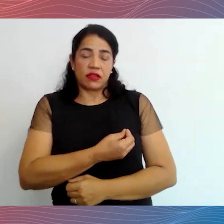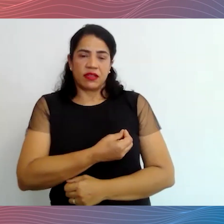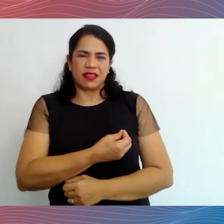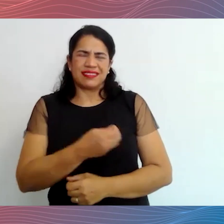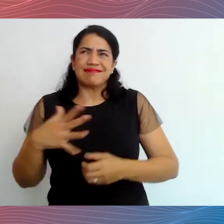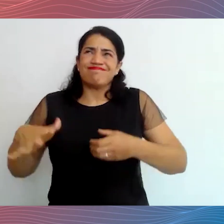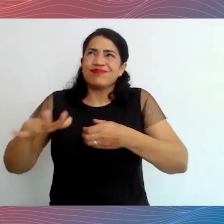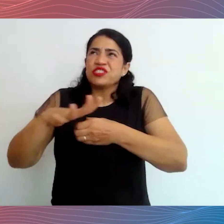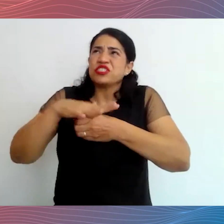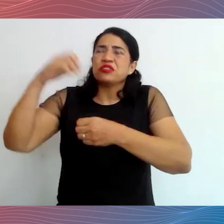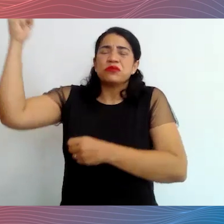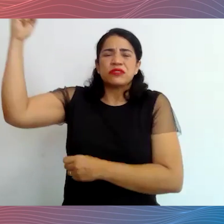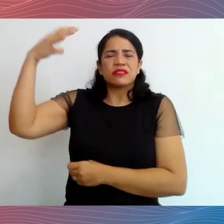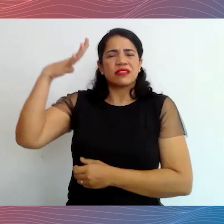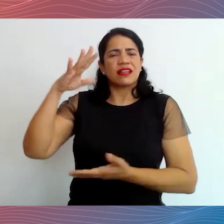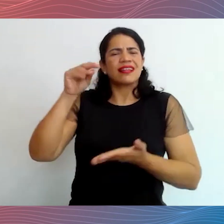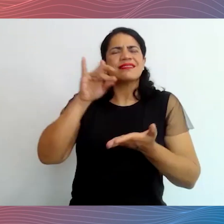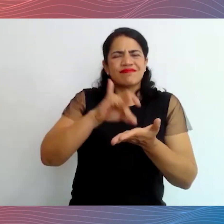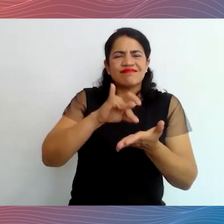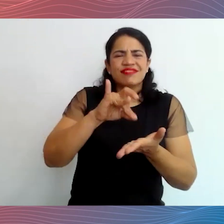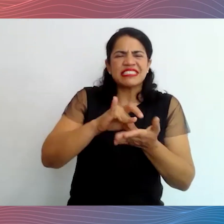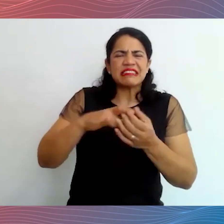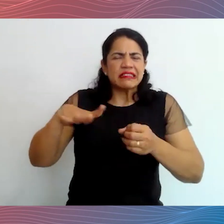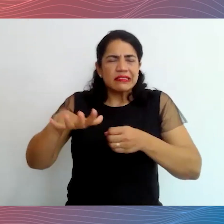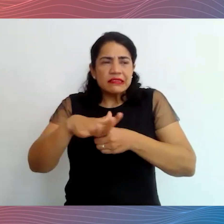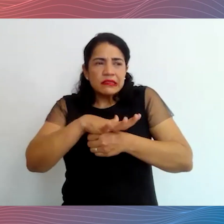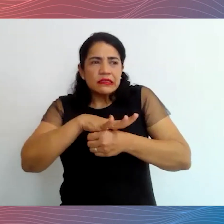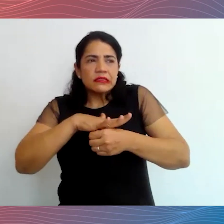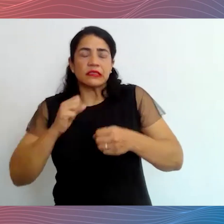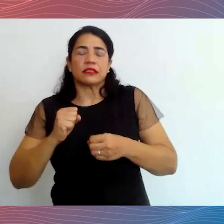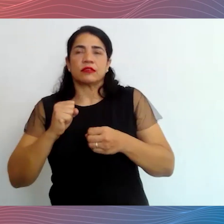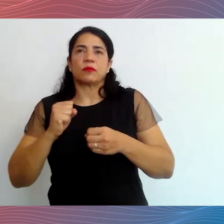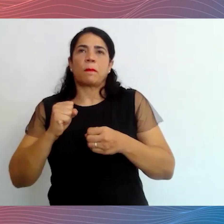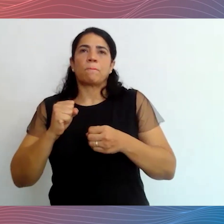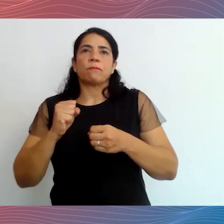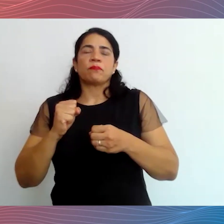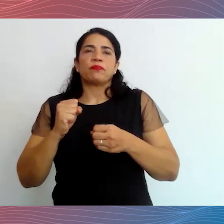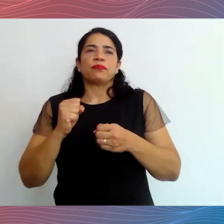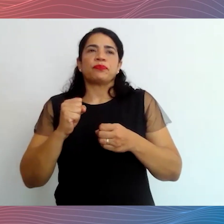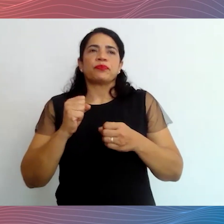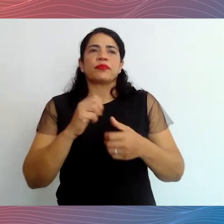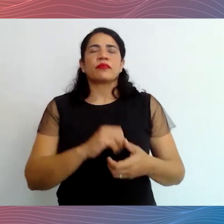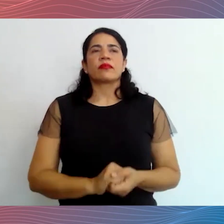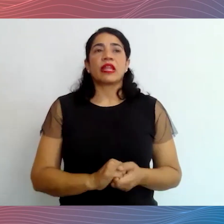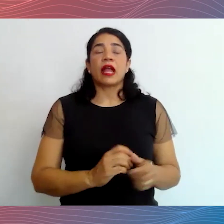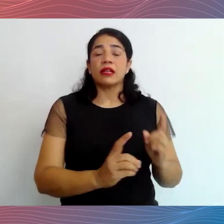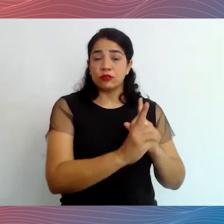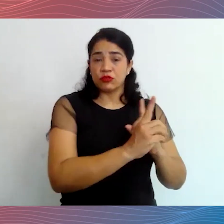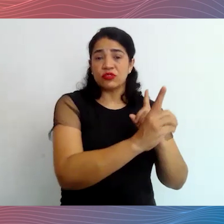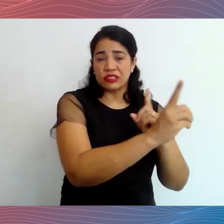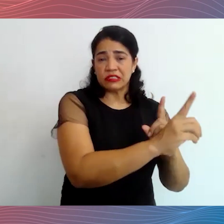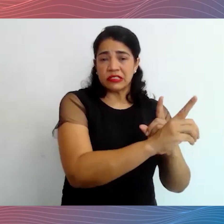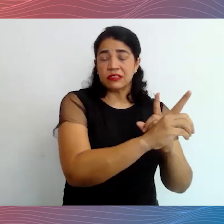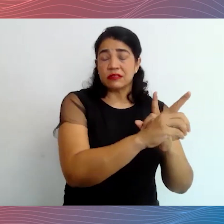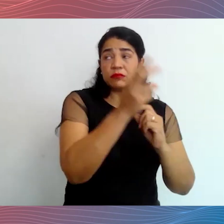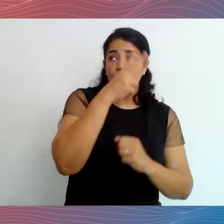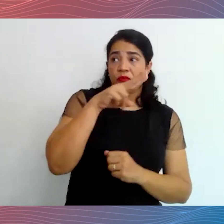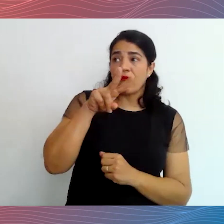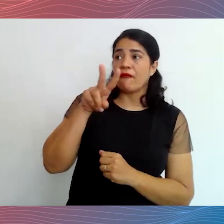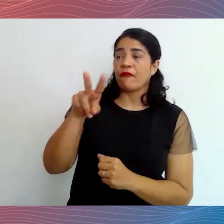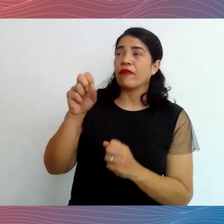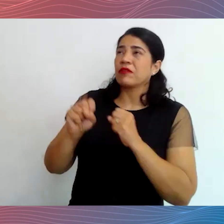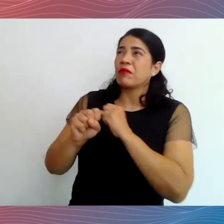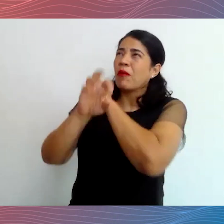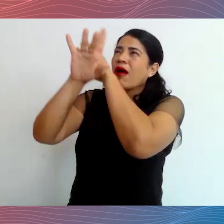do unigênito do Pai. Não é? Então, tudo é pela palavra. Em 1